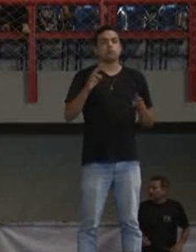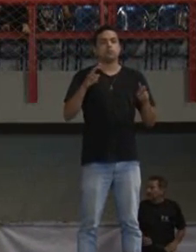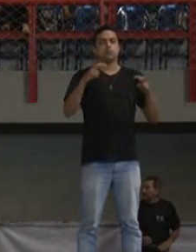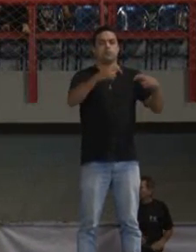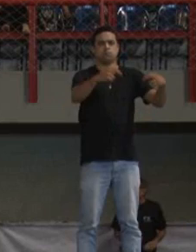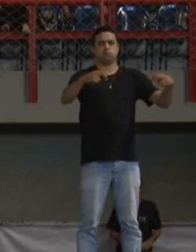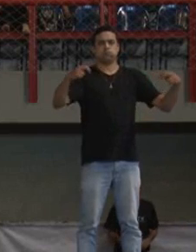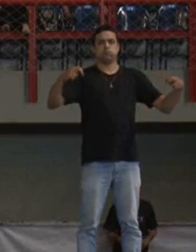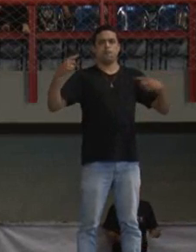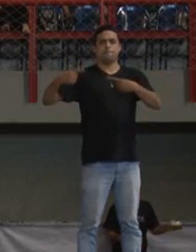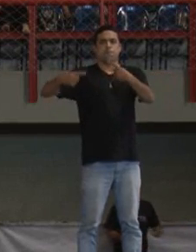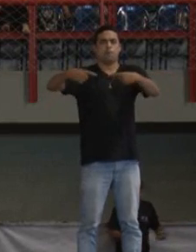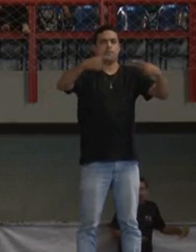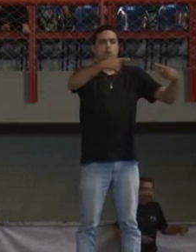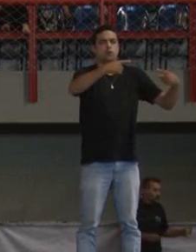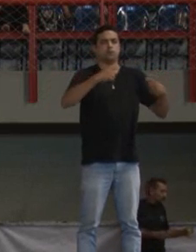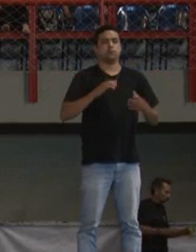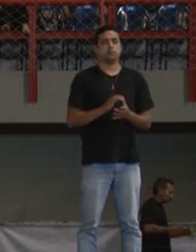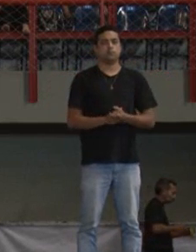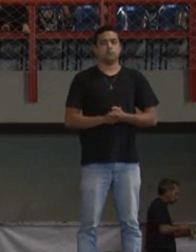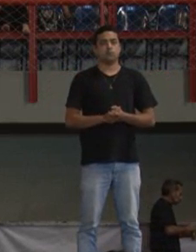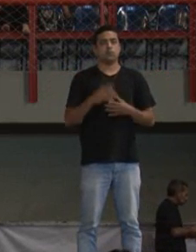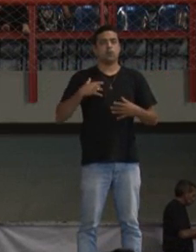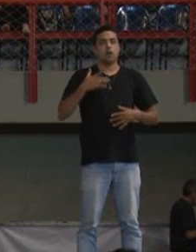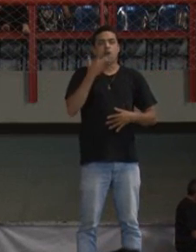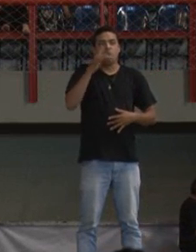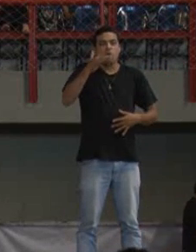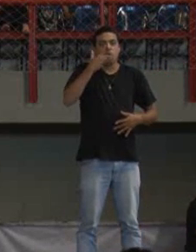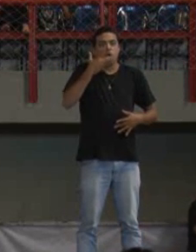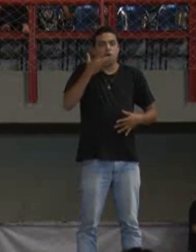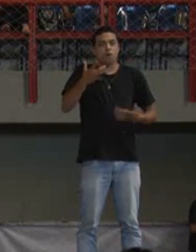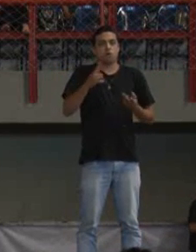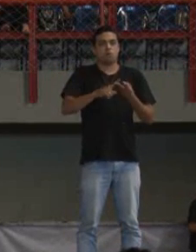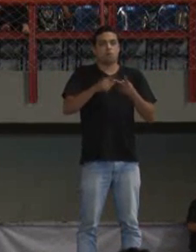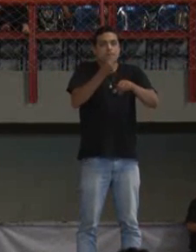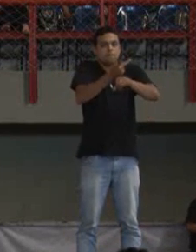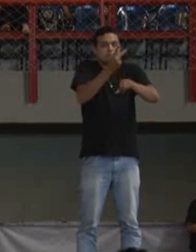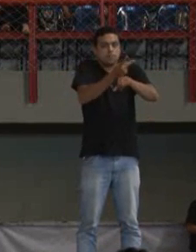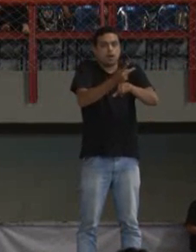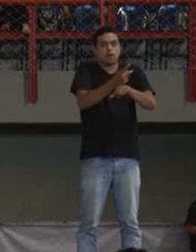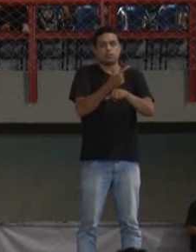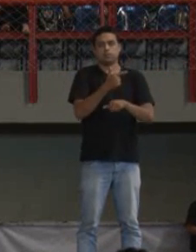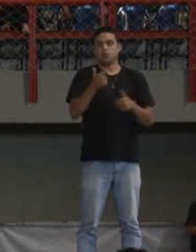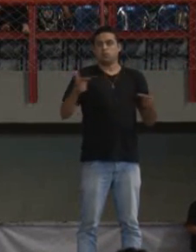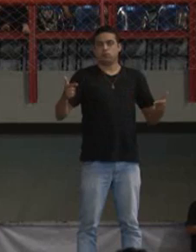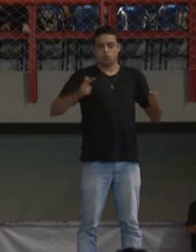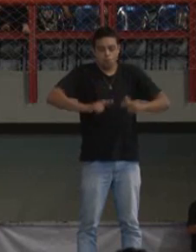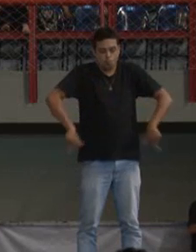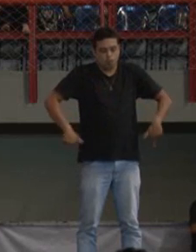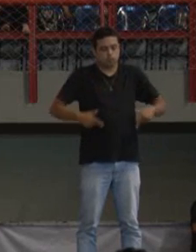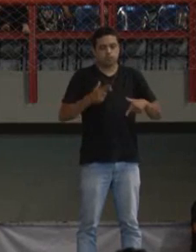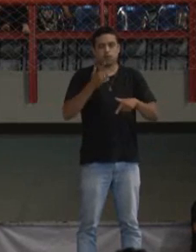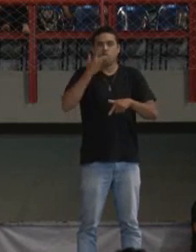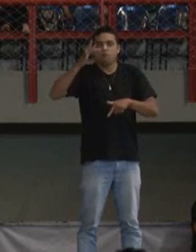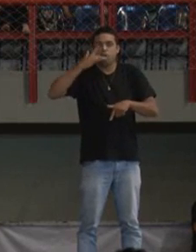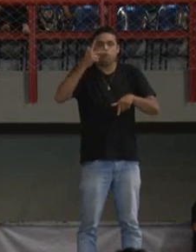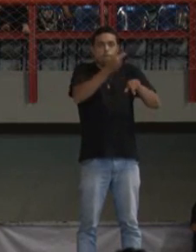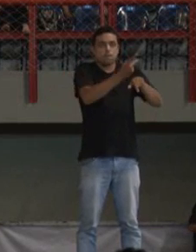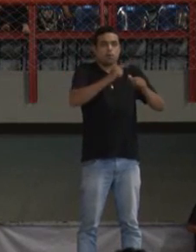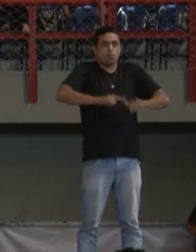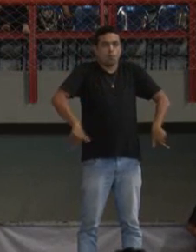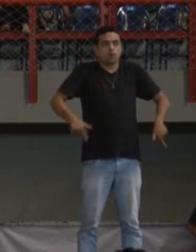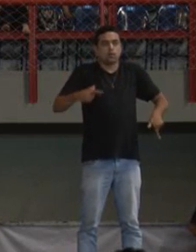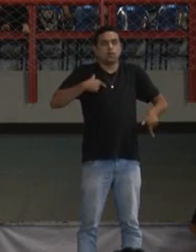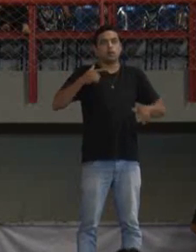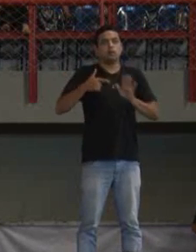de alguns políticos: não trouxe ouro nem prata. Não trouxe ouro nem prata, trouxe o